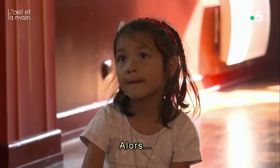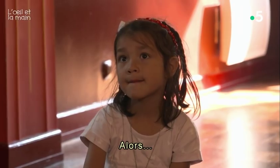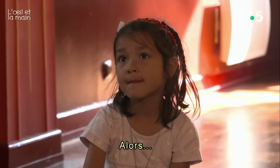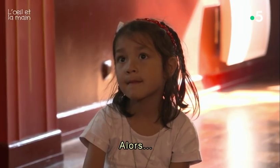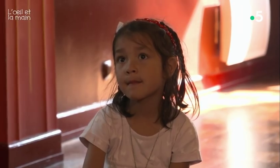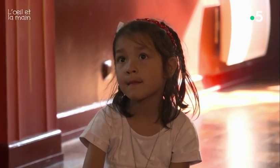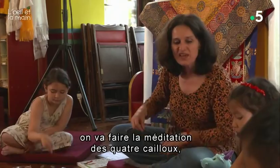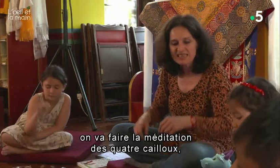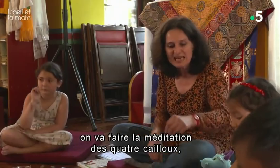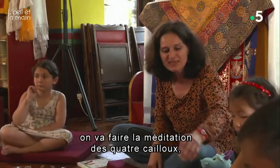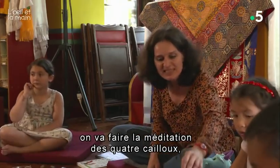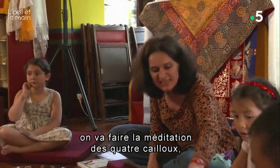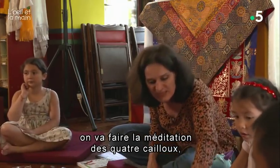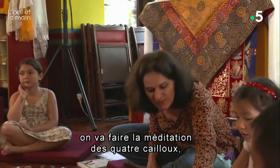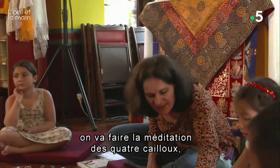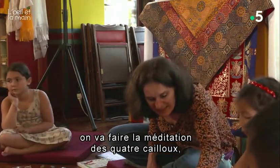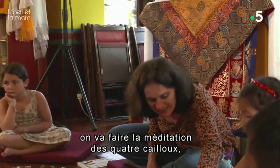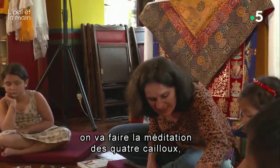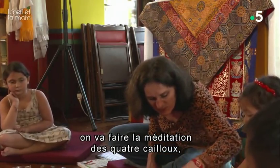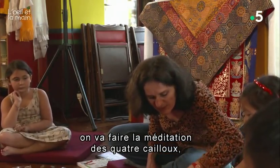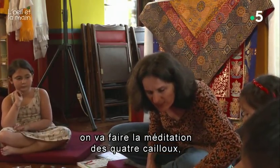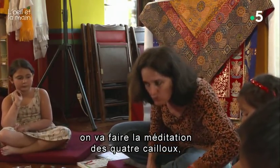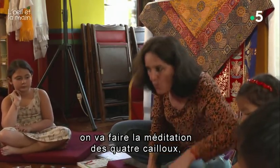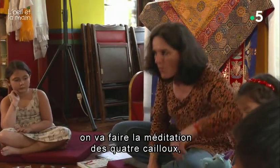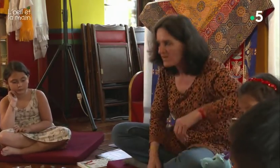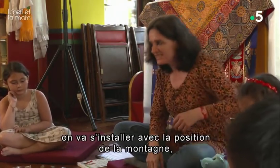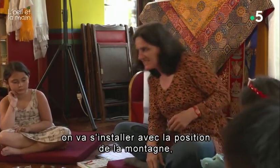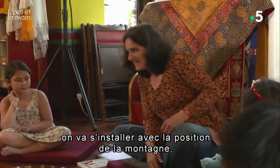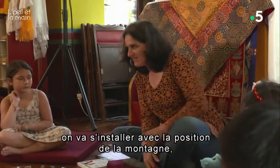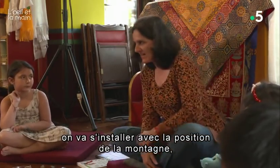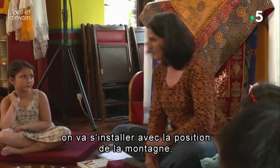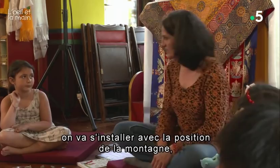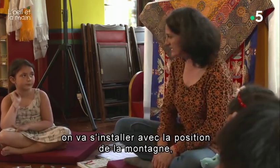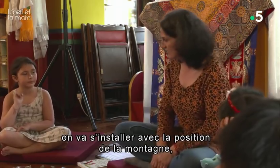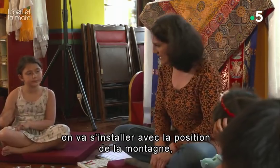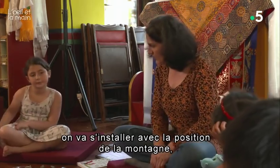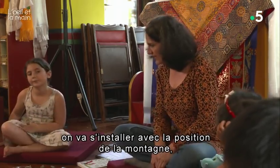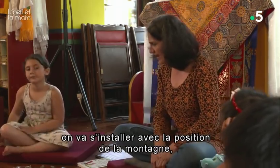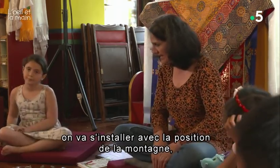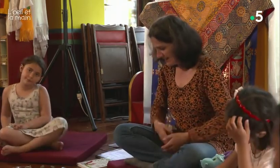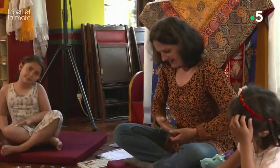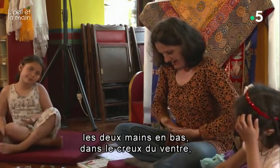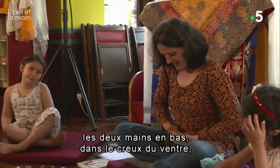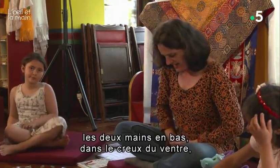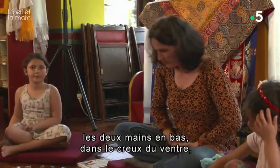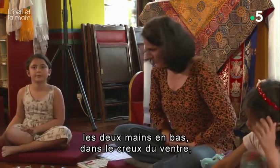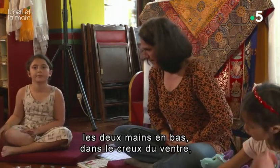Alors, on va faire la méditation des quatre cailloux. On va s'installer avec la position de la montagne, les deux mains